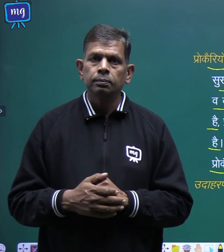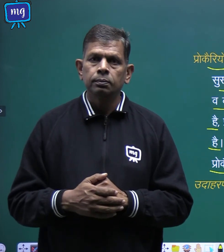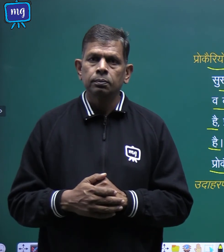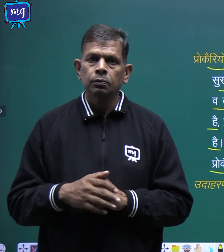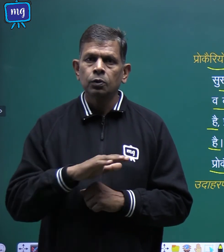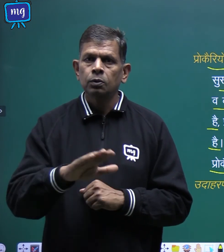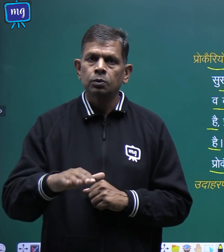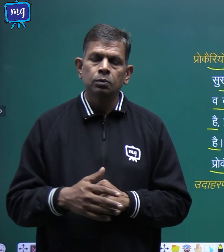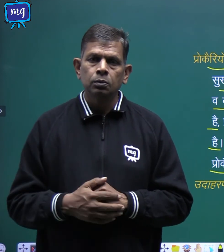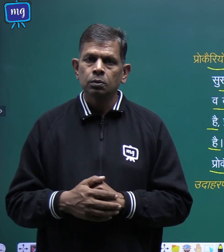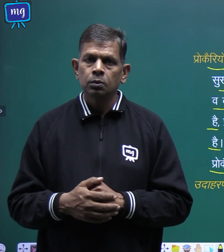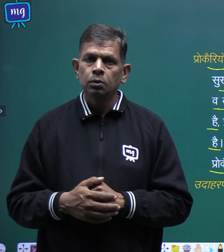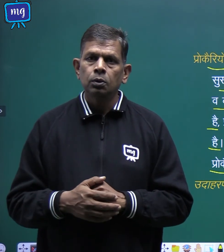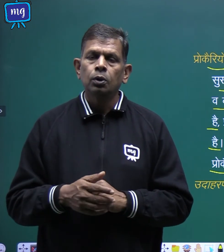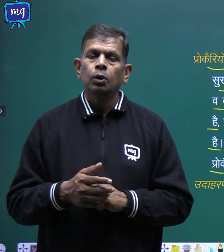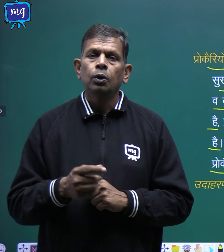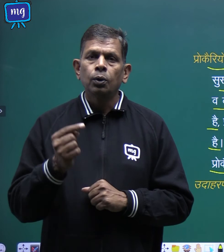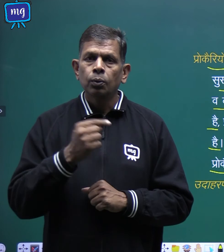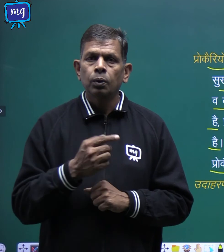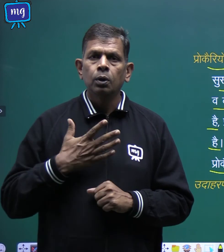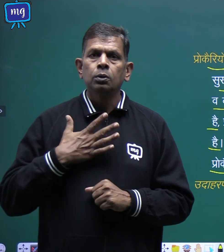तो बच्चों, वे जीव